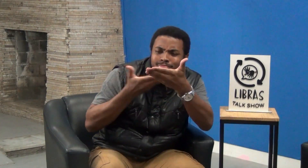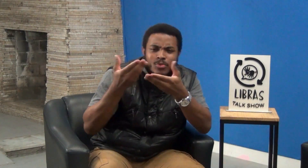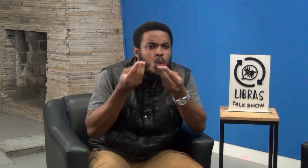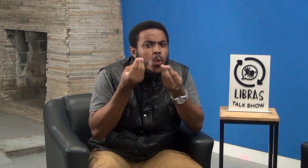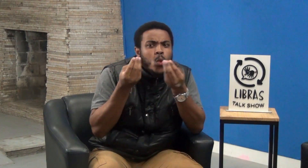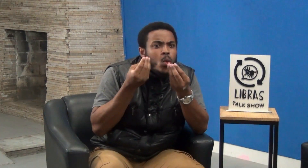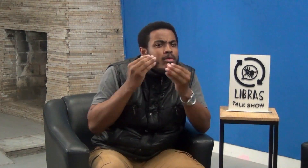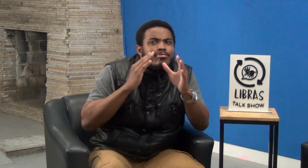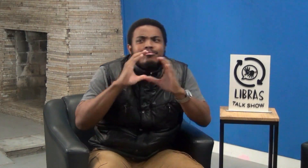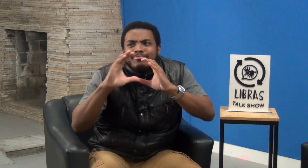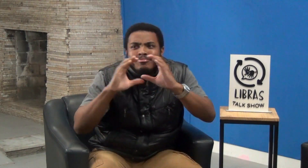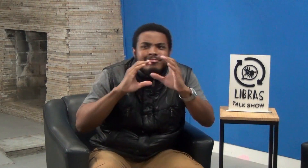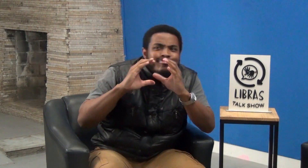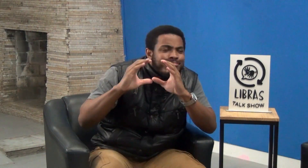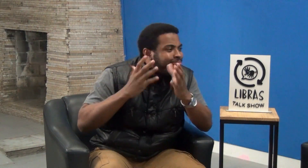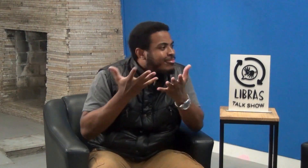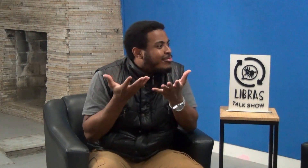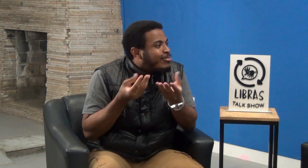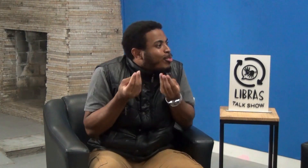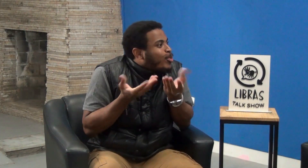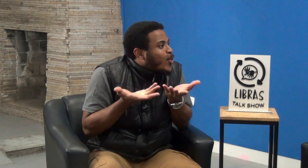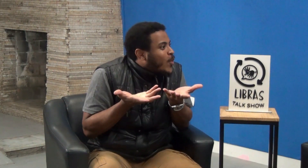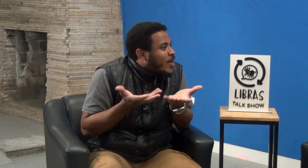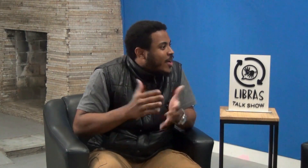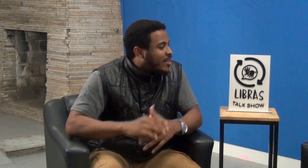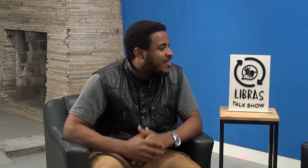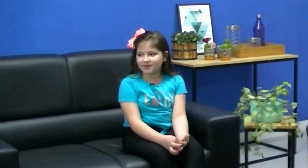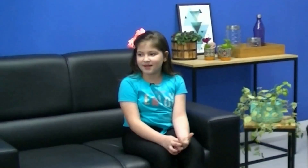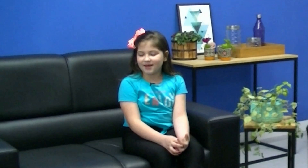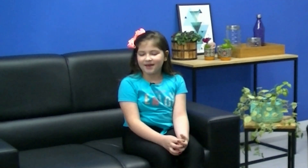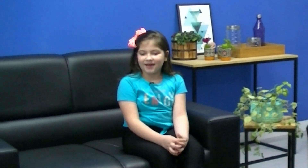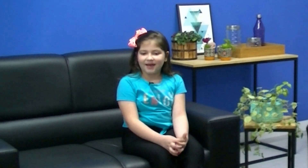família, né, com os seus pais, como que você se comunica com eles?